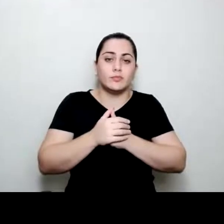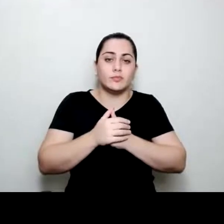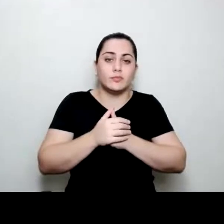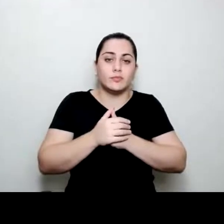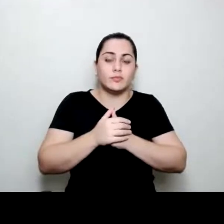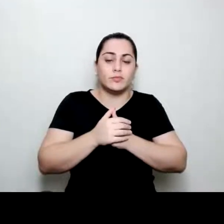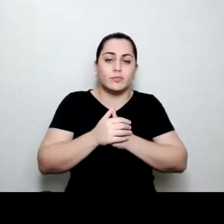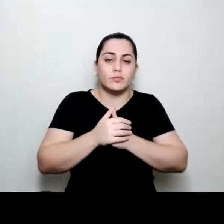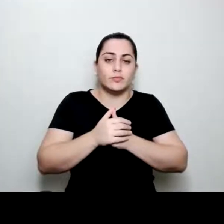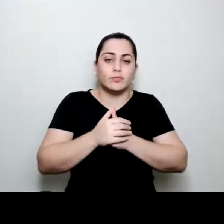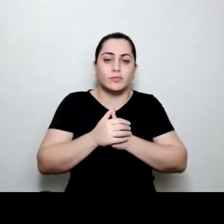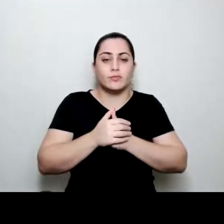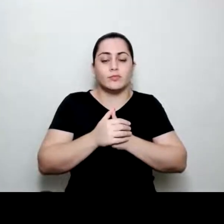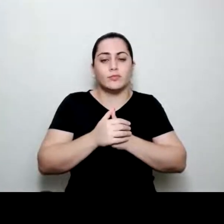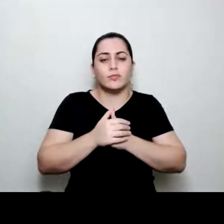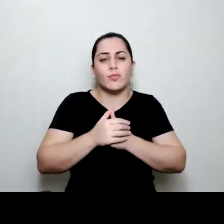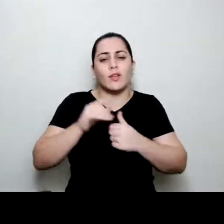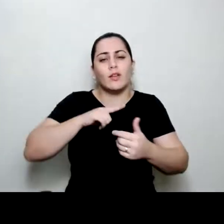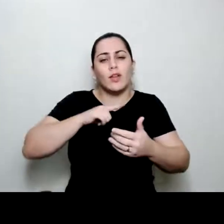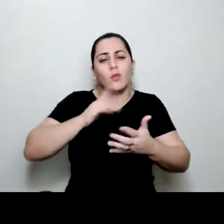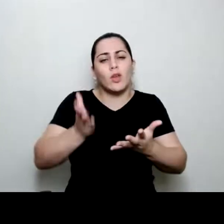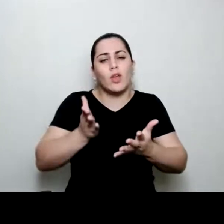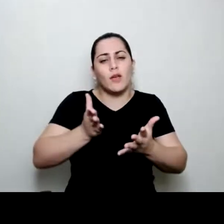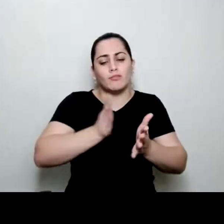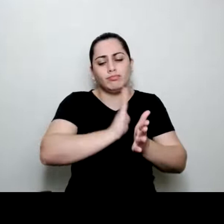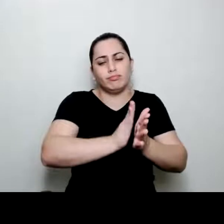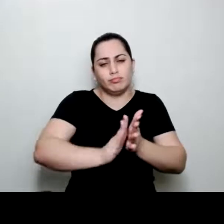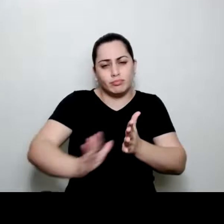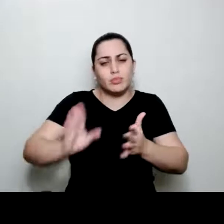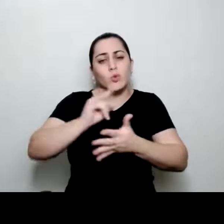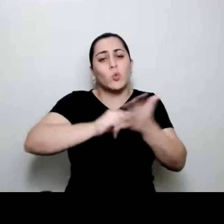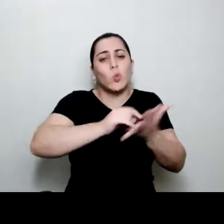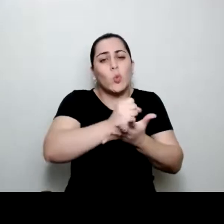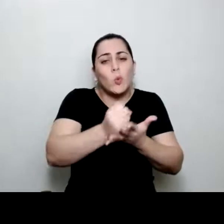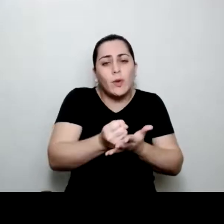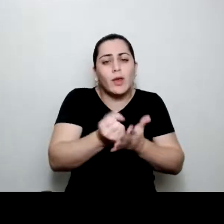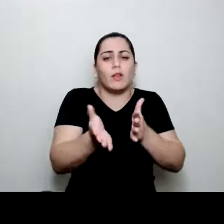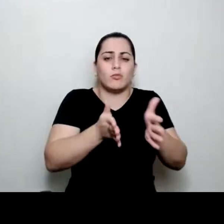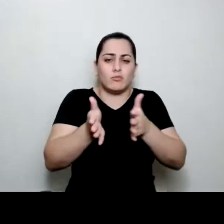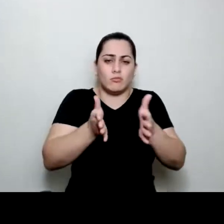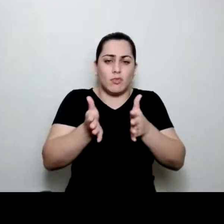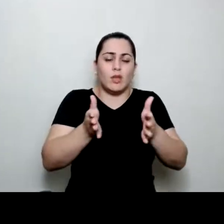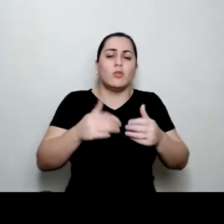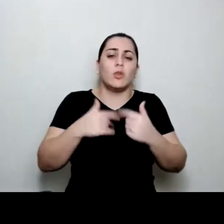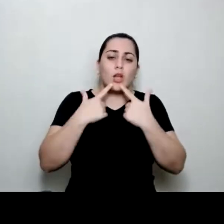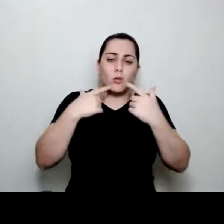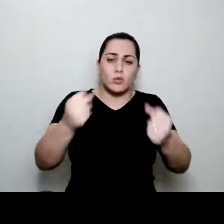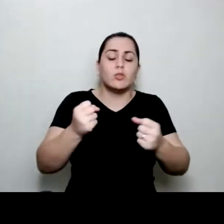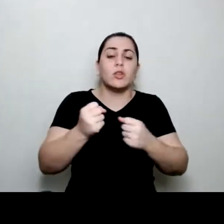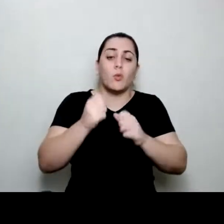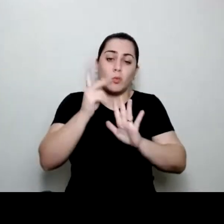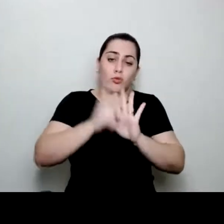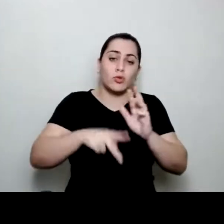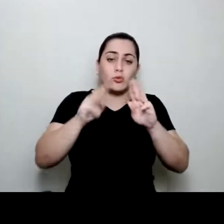A documentação linguística tem, portanto, como projeto um projeto museológico,